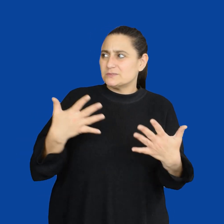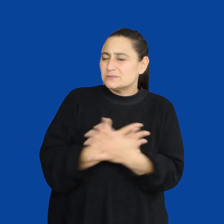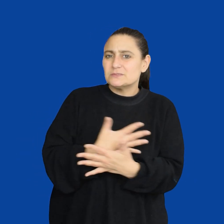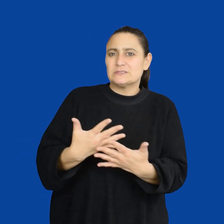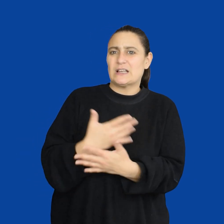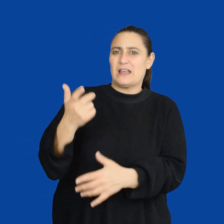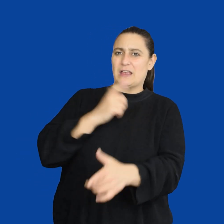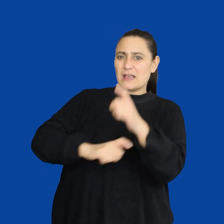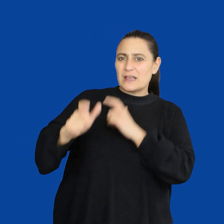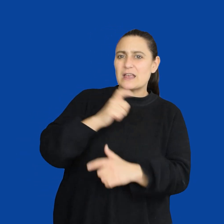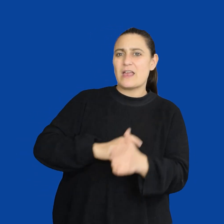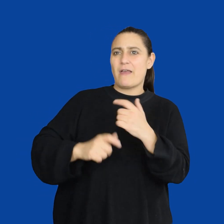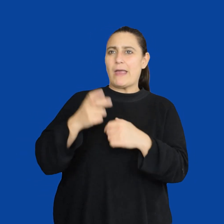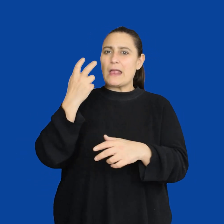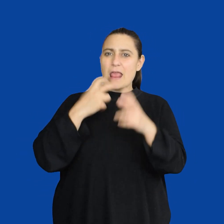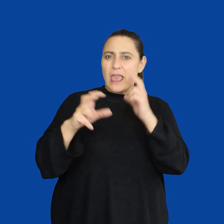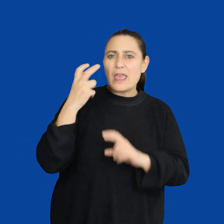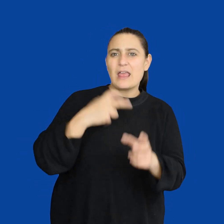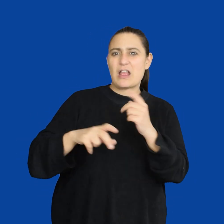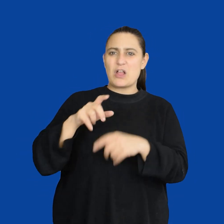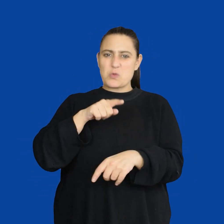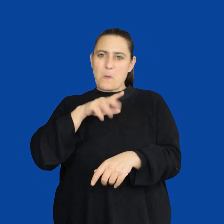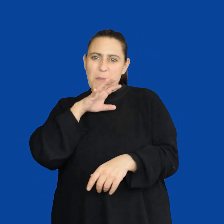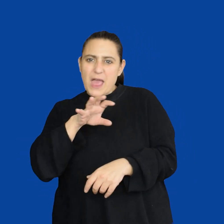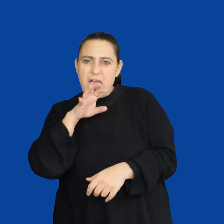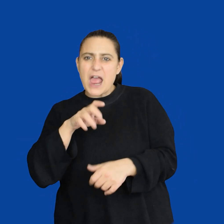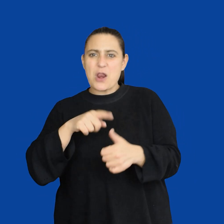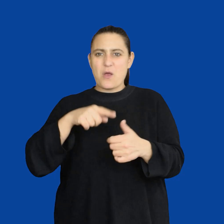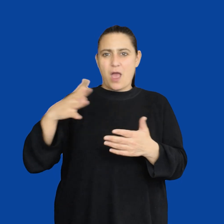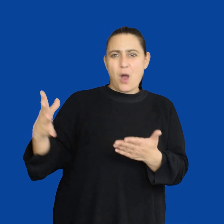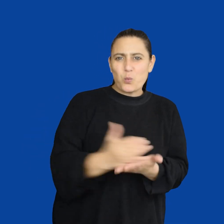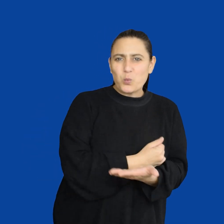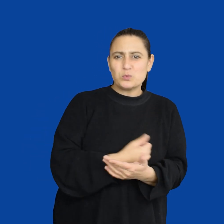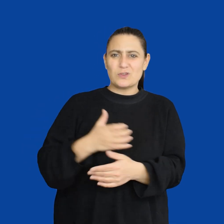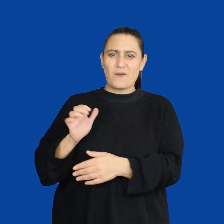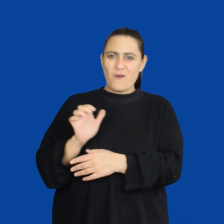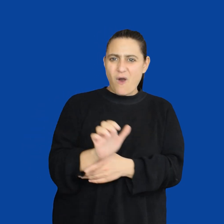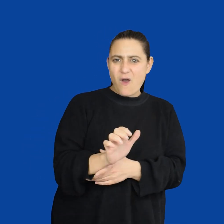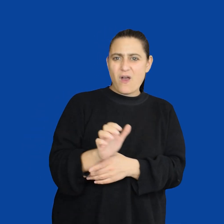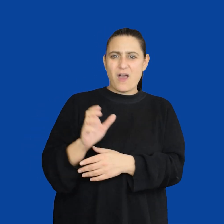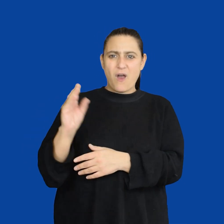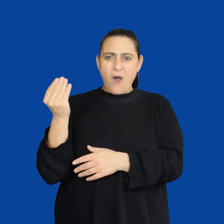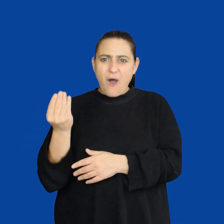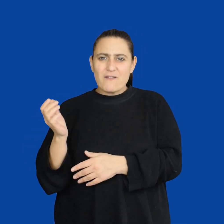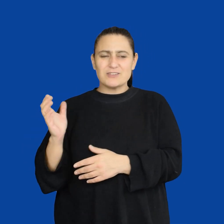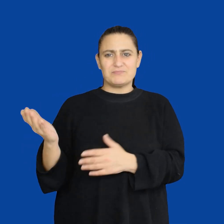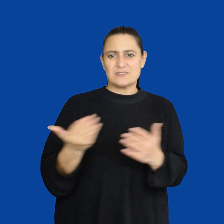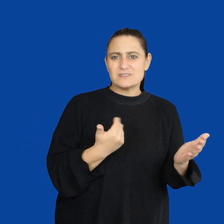armenios iban desde gritos que los llamaban perros infieles superíndice 1 superíndice 2, abusos sexuales a las